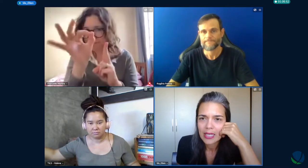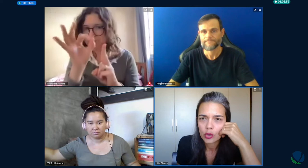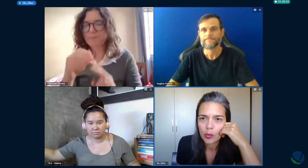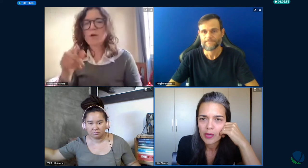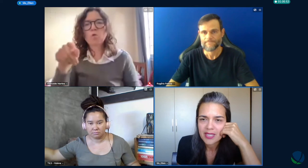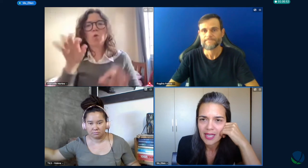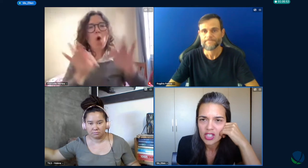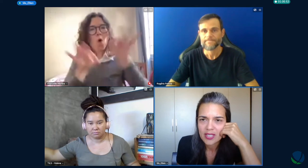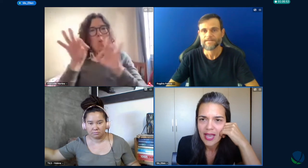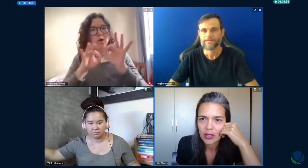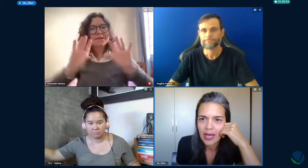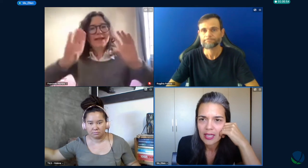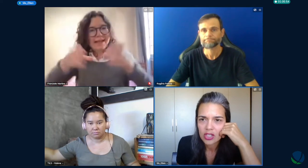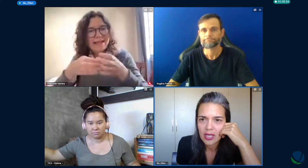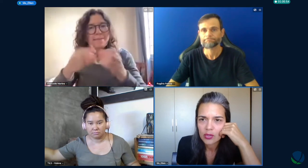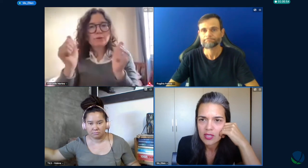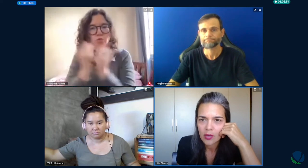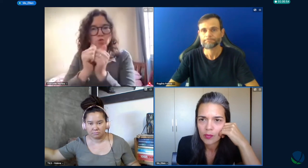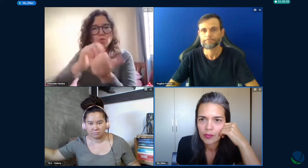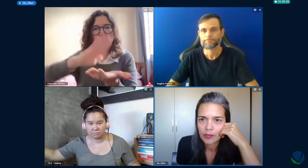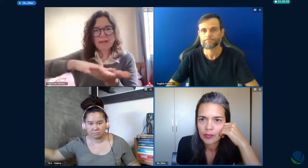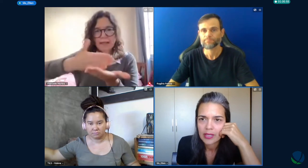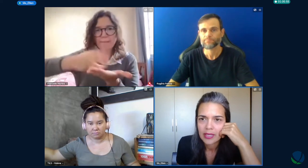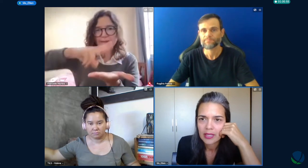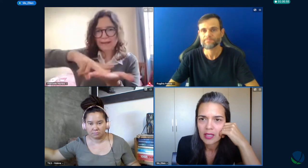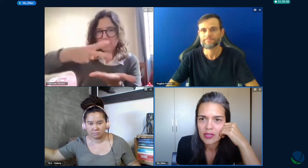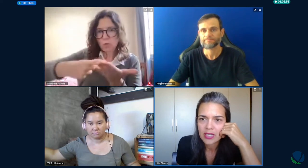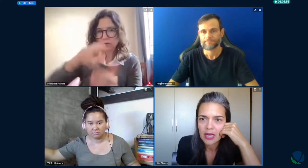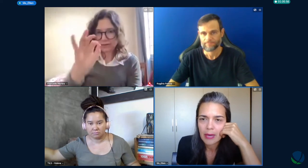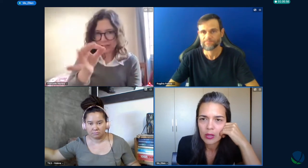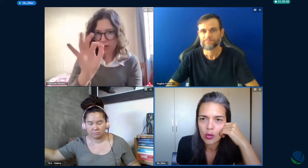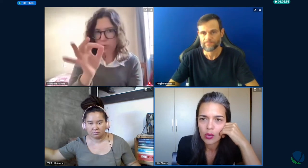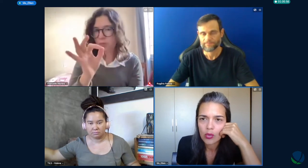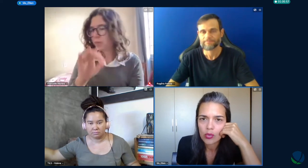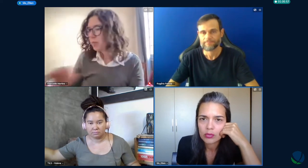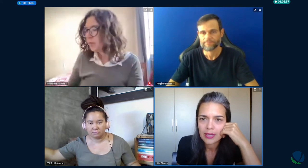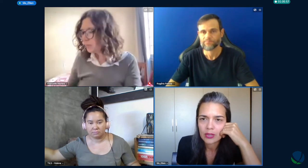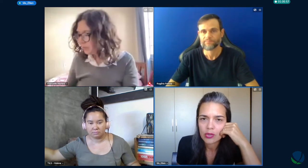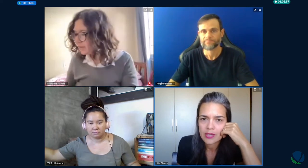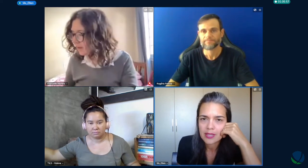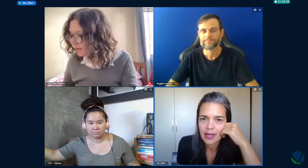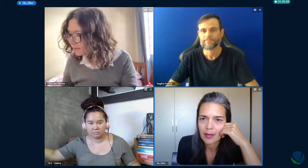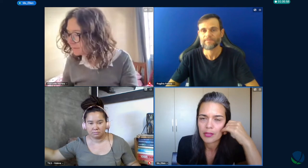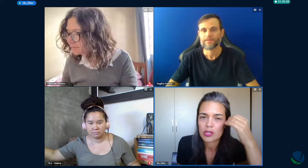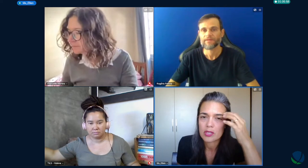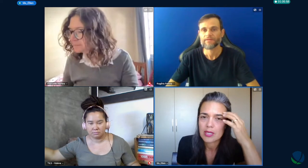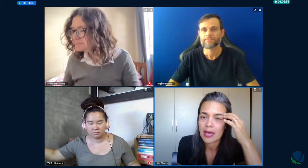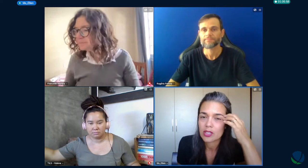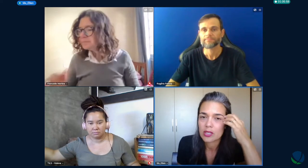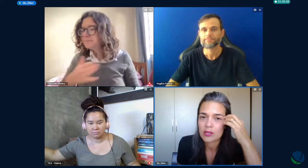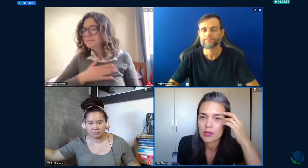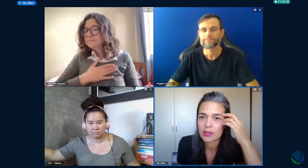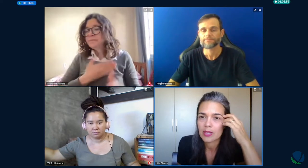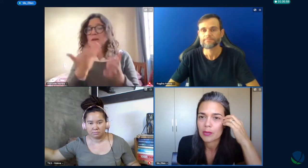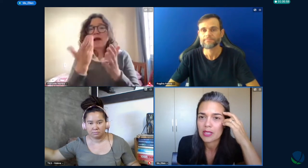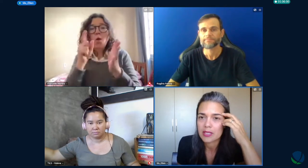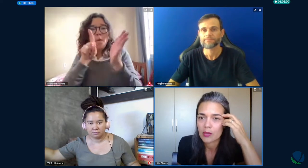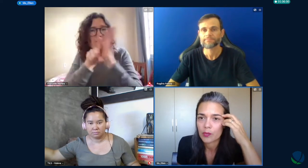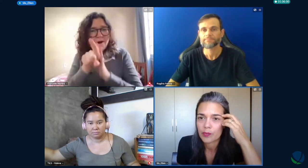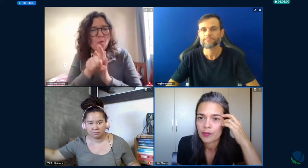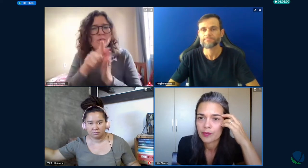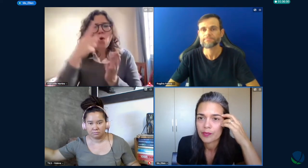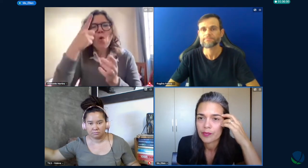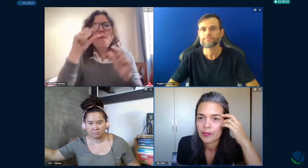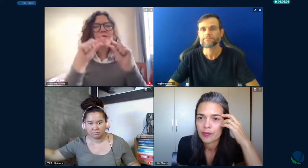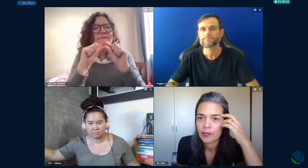é dentro do pós-trad, certo? Na área de tradução. Então, você trabalhou com tradutores e intérpretes na área de tradução e